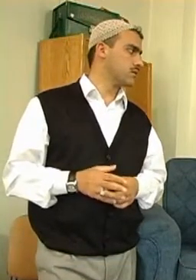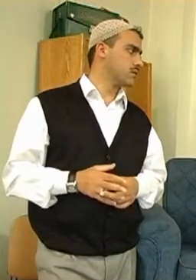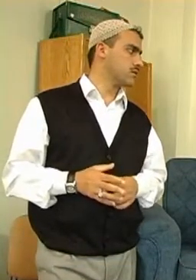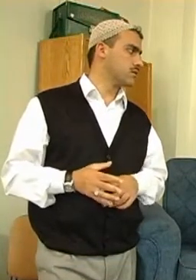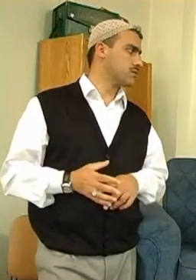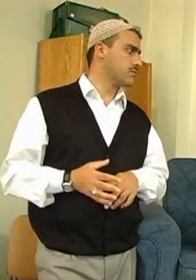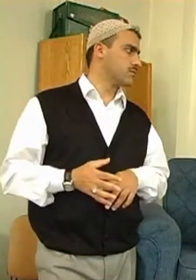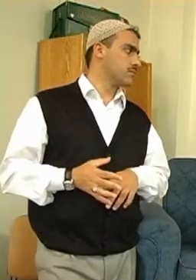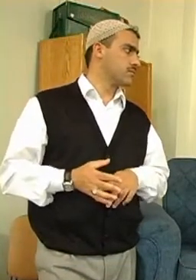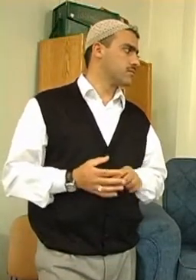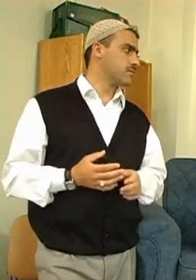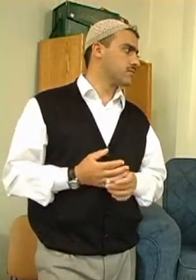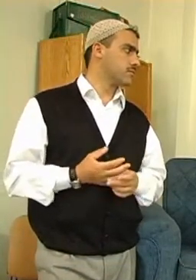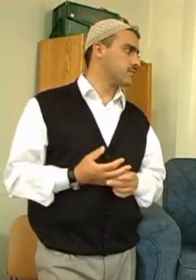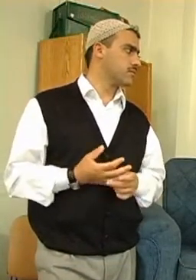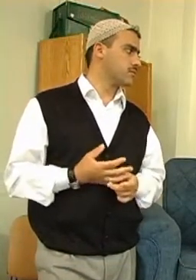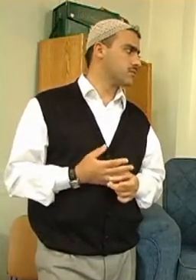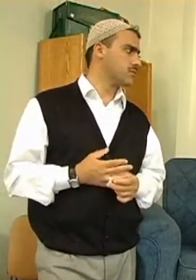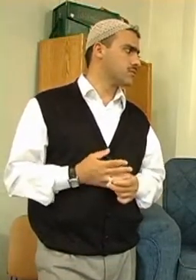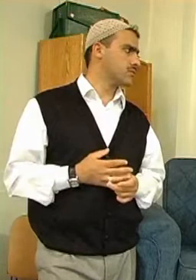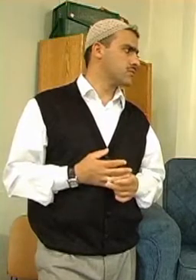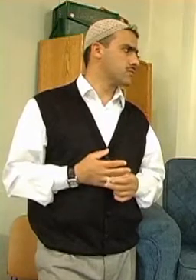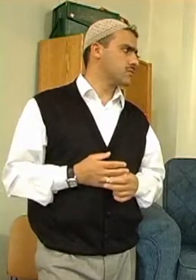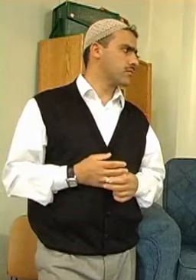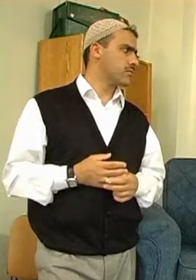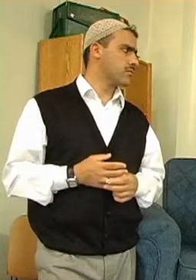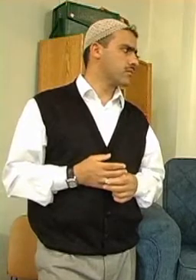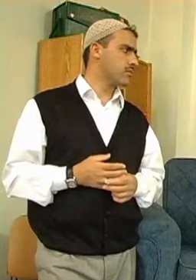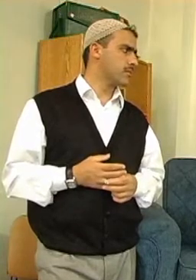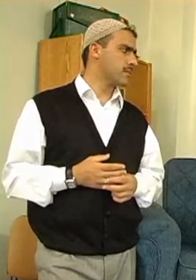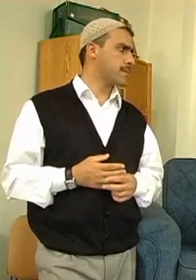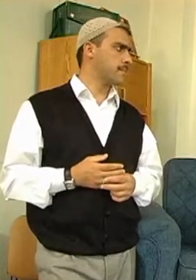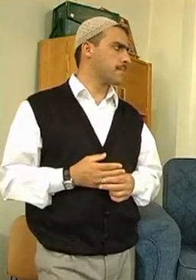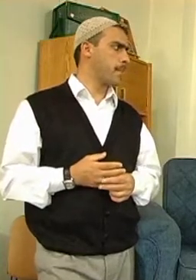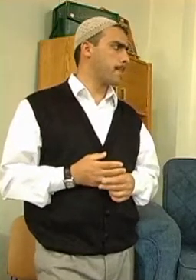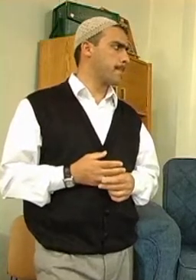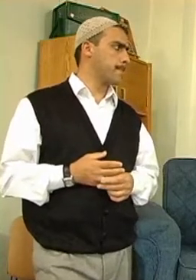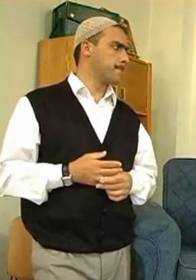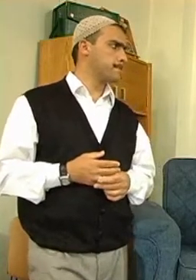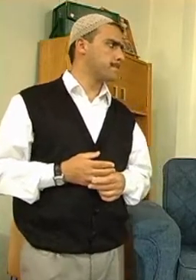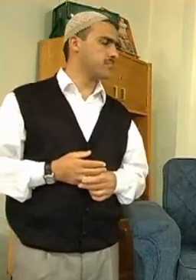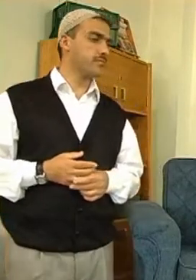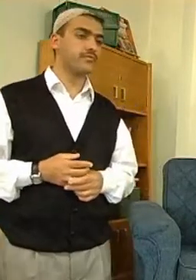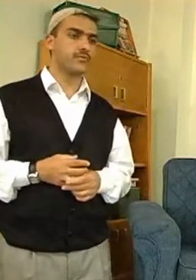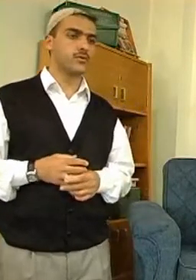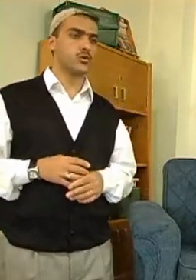demek kelime manası. Yani güneşin büyüklüğü o kadar. Bize öyle bir güneş lazım da onun